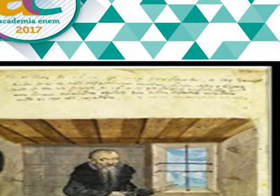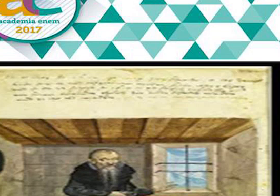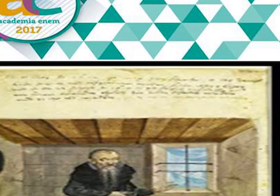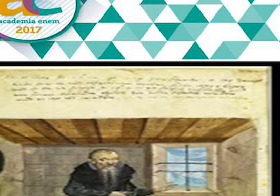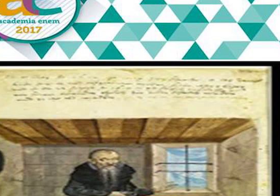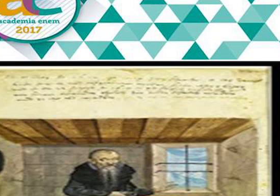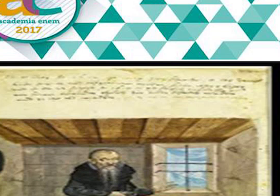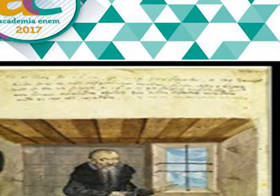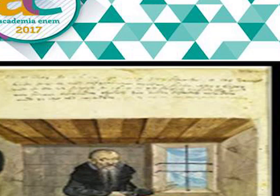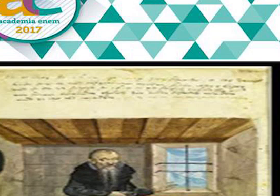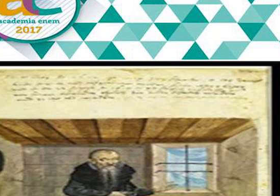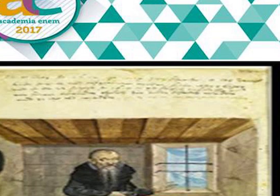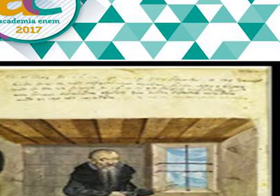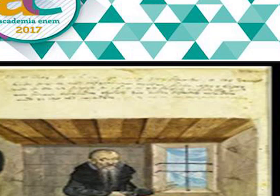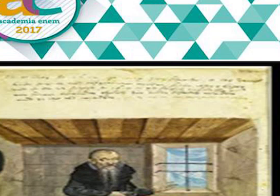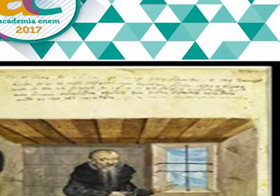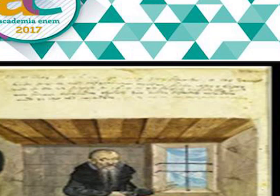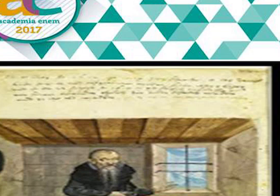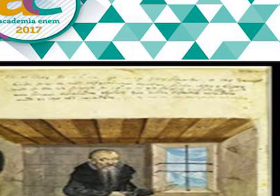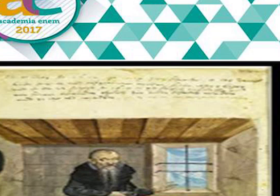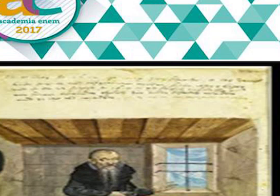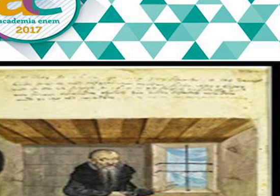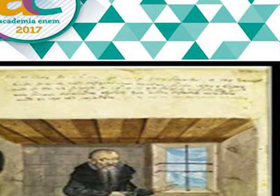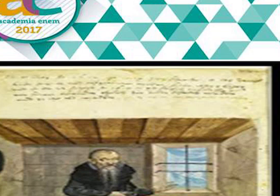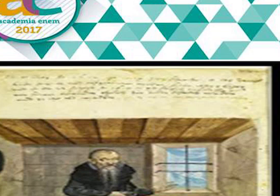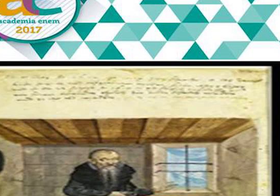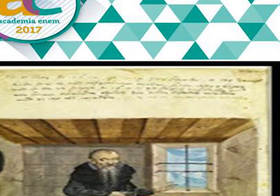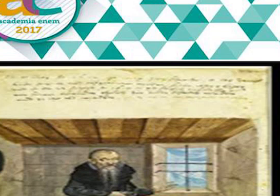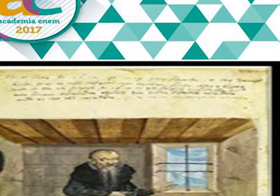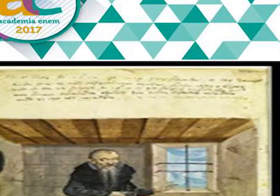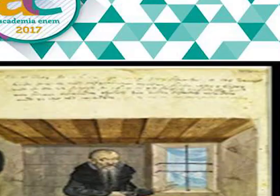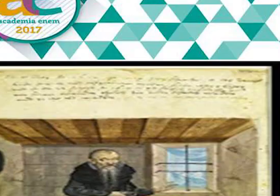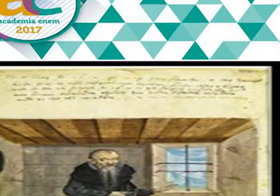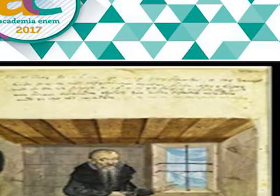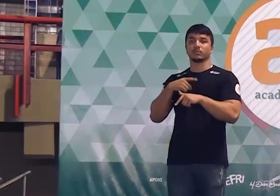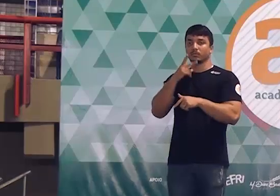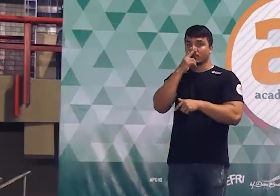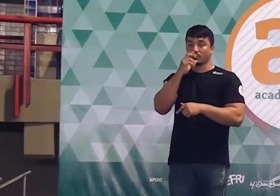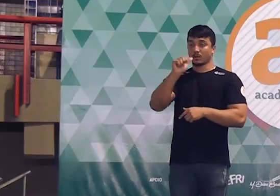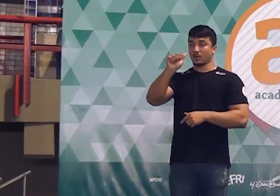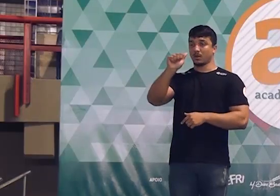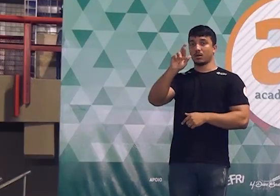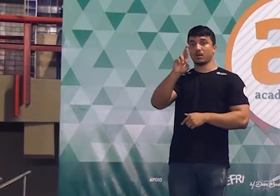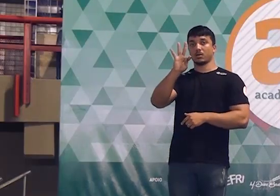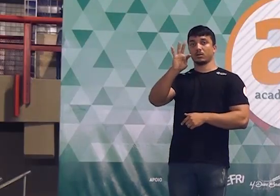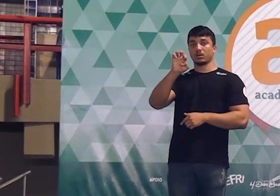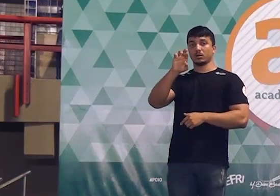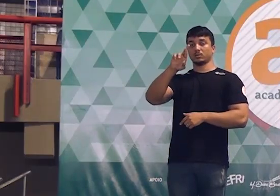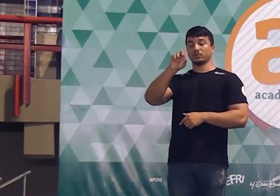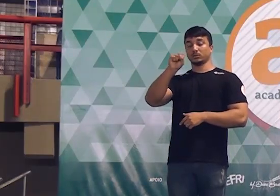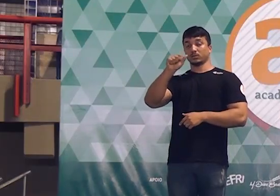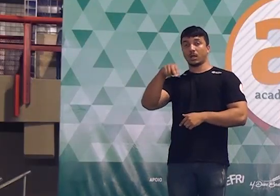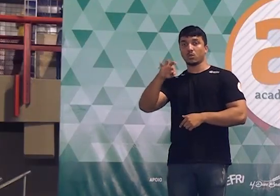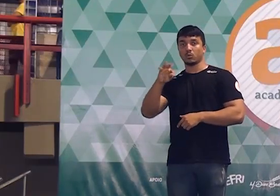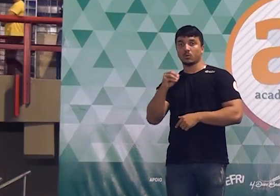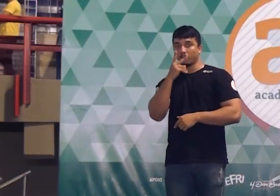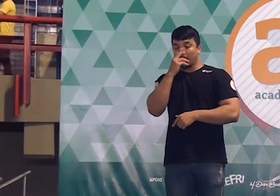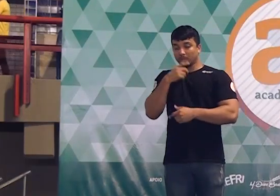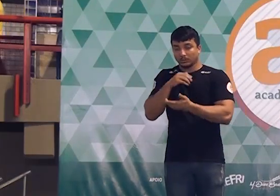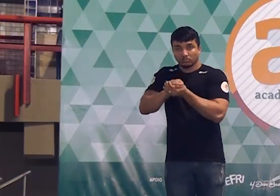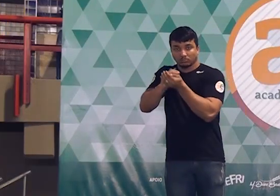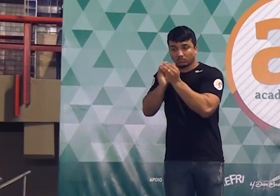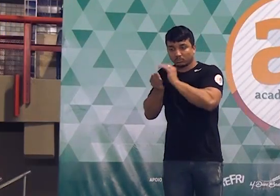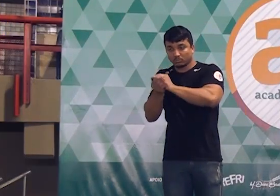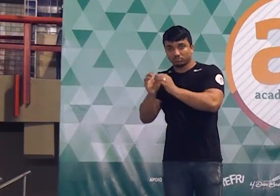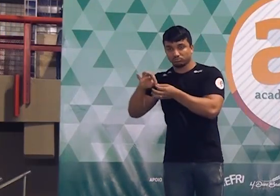vendo, né? Trabalhando em quê, Trigueiro? Trabalhando num negócio chamado artesanato. O artesanato é o